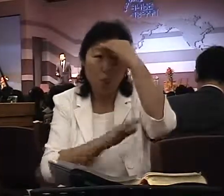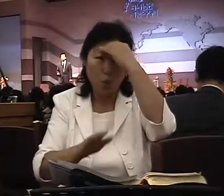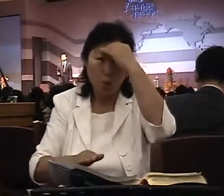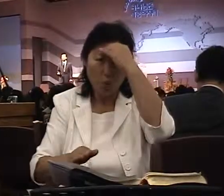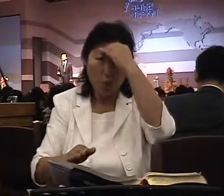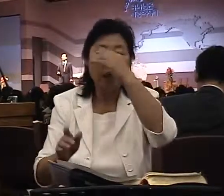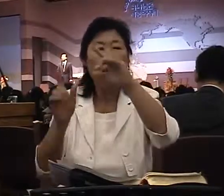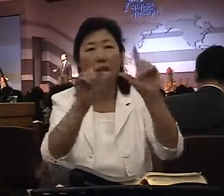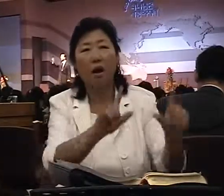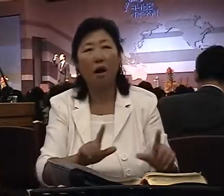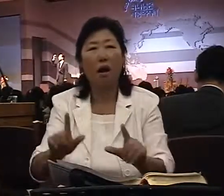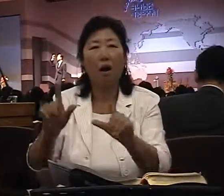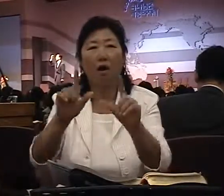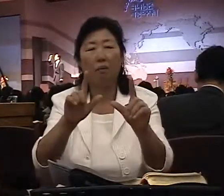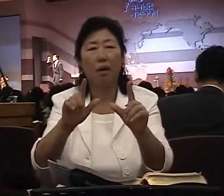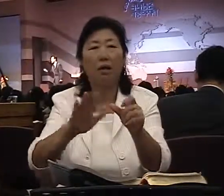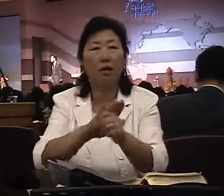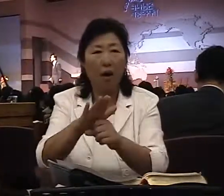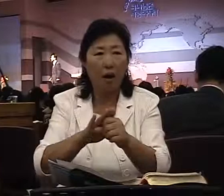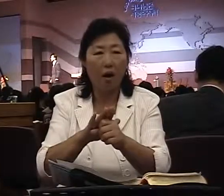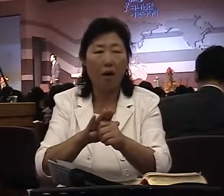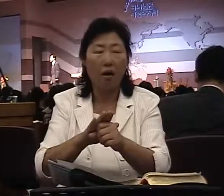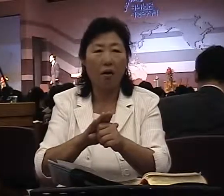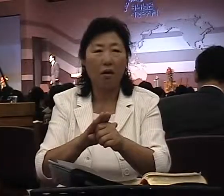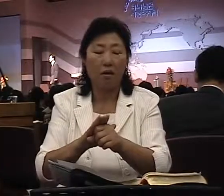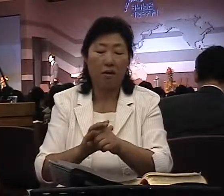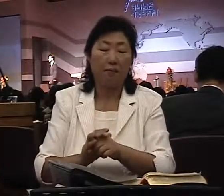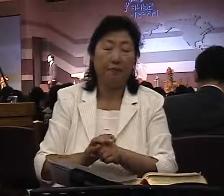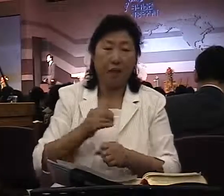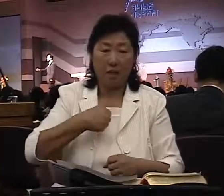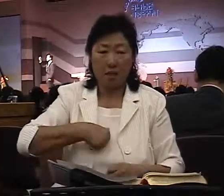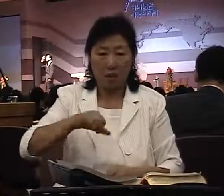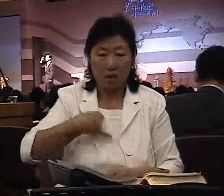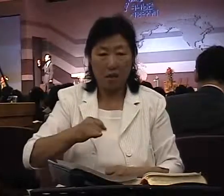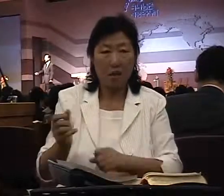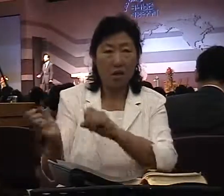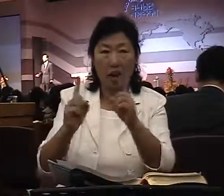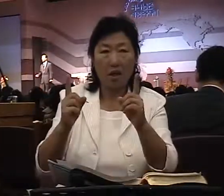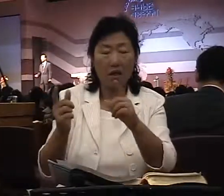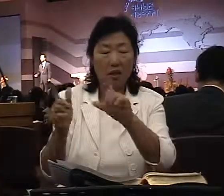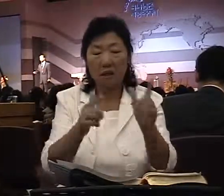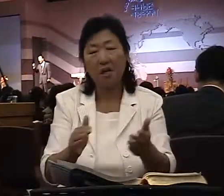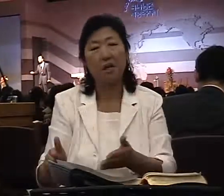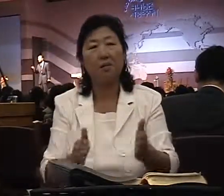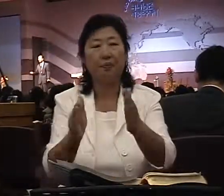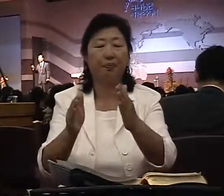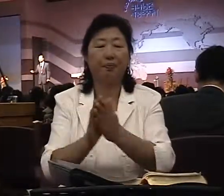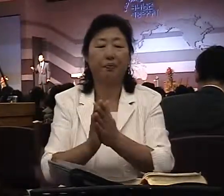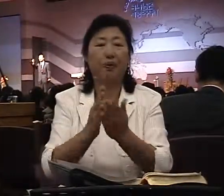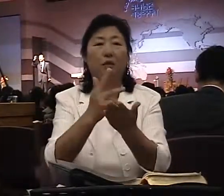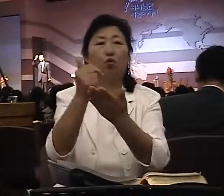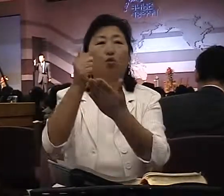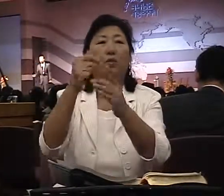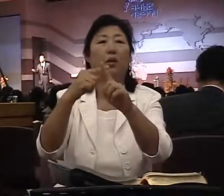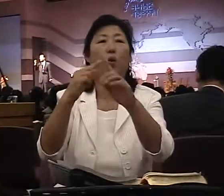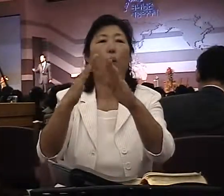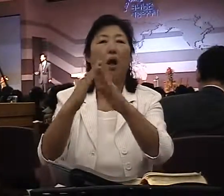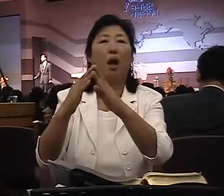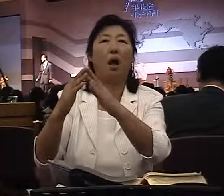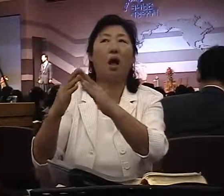길, 이것이 우리 자녀들을 살리는 길입니다. 이것이 주님의 교회가 대대로 하나님의 역사를 감당할 수 있는